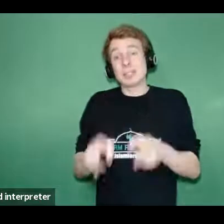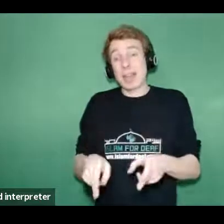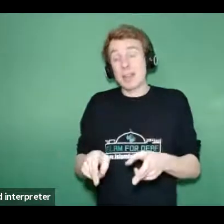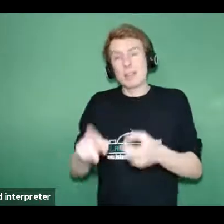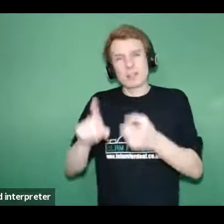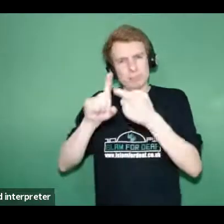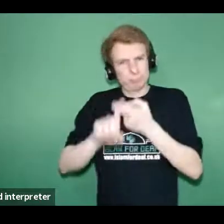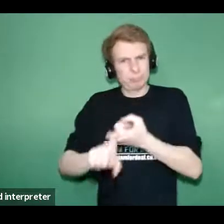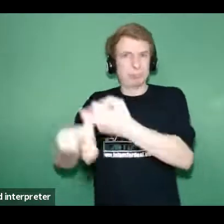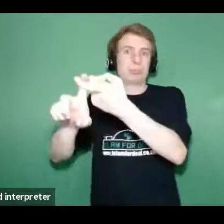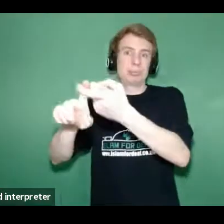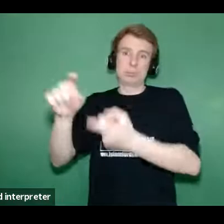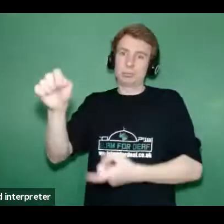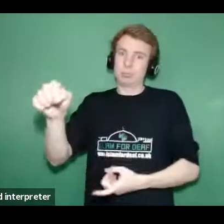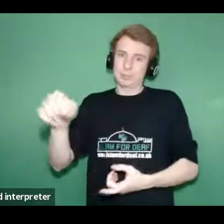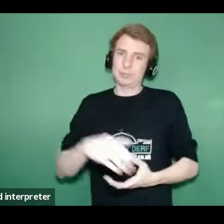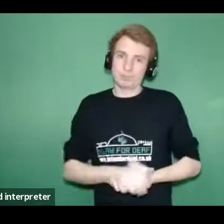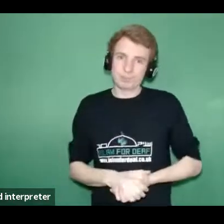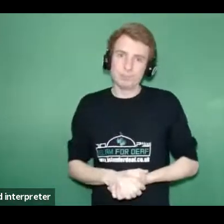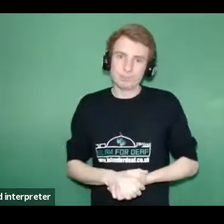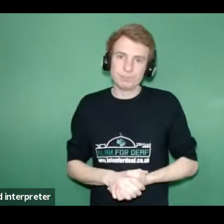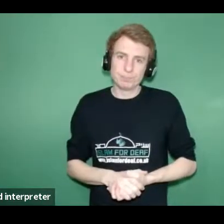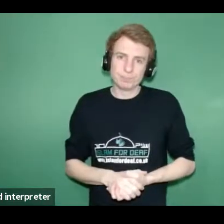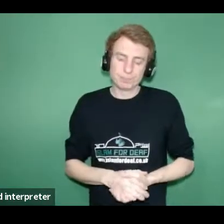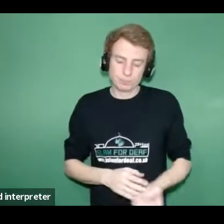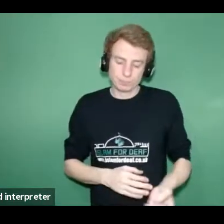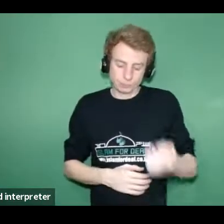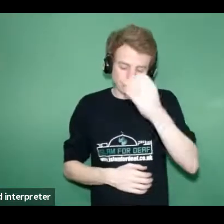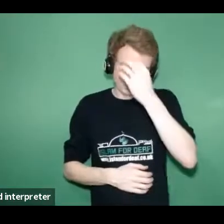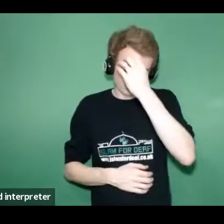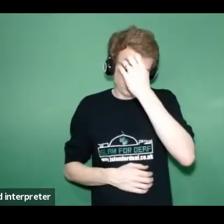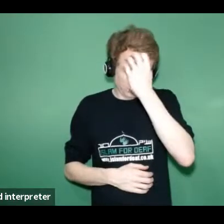وربنا عز وجل قد أخبر في كتابه